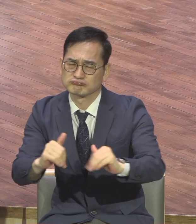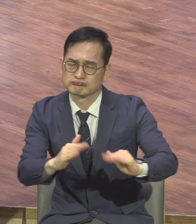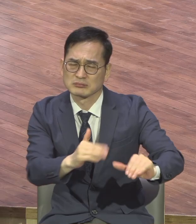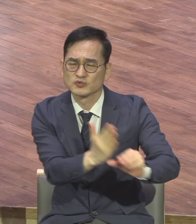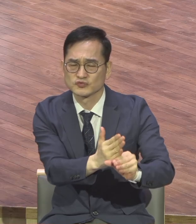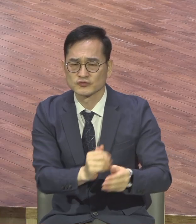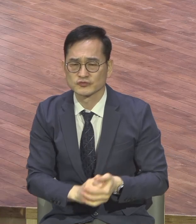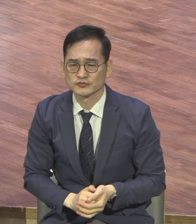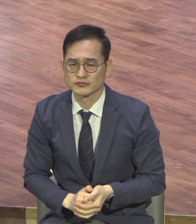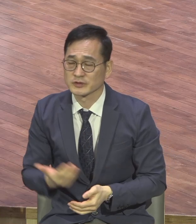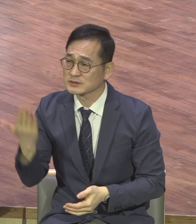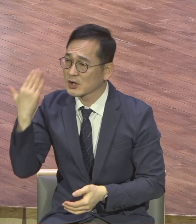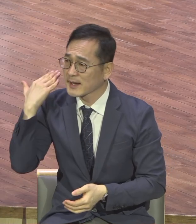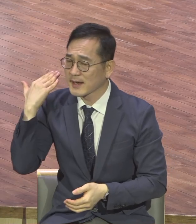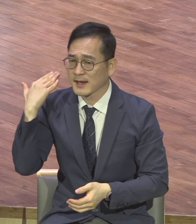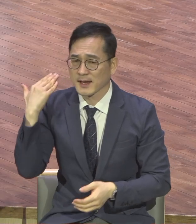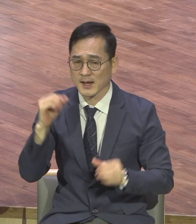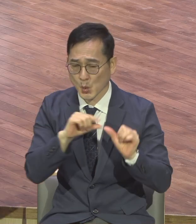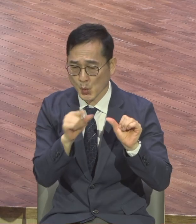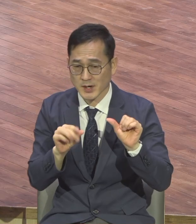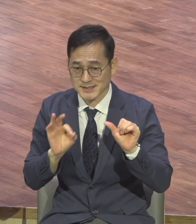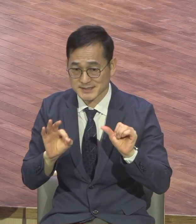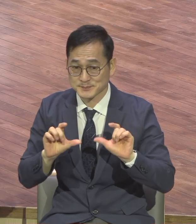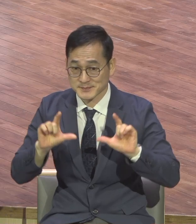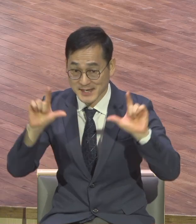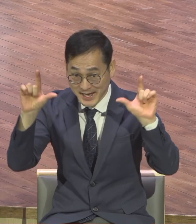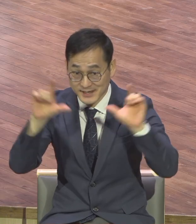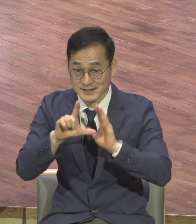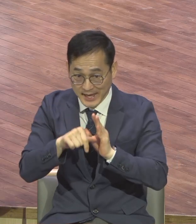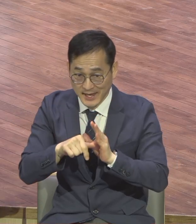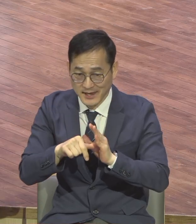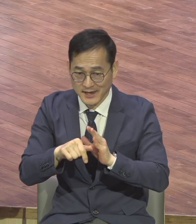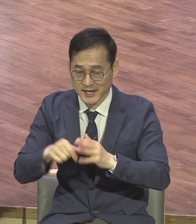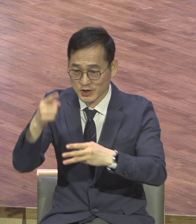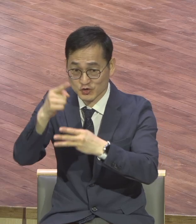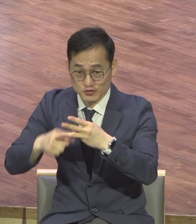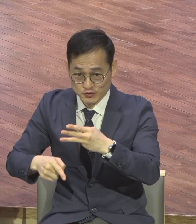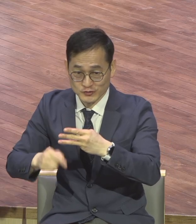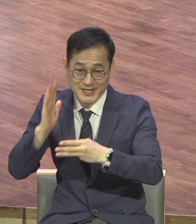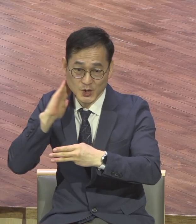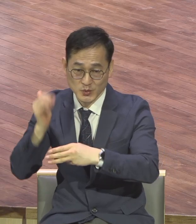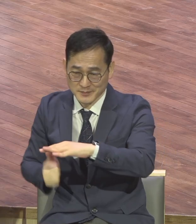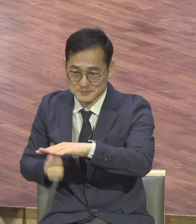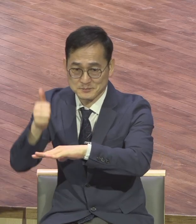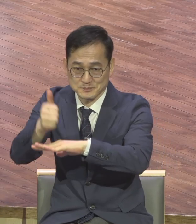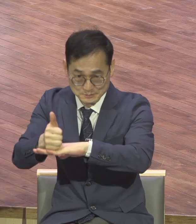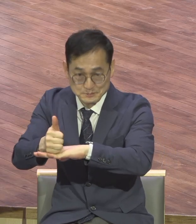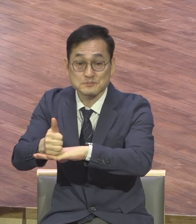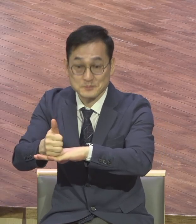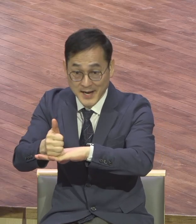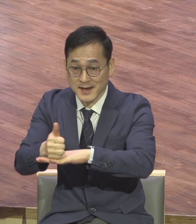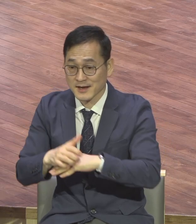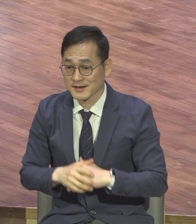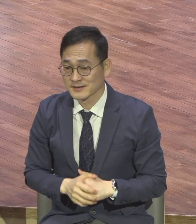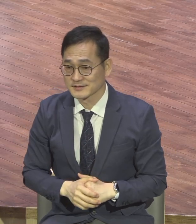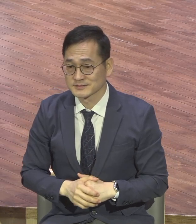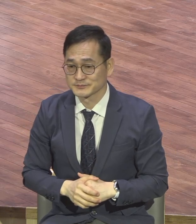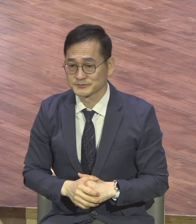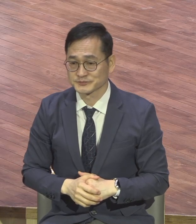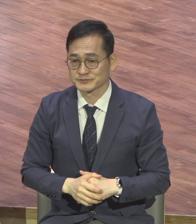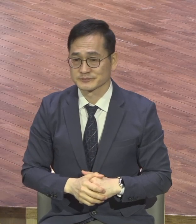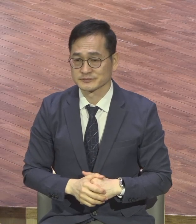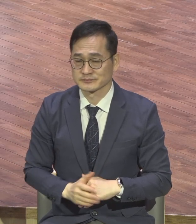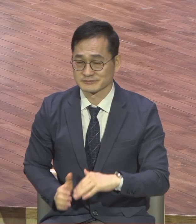있어요. 지난 10일에 우리나라의 향후 5년을 책임질 윤석열 대통령이 제20대 대통령으로